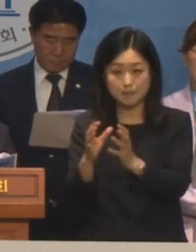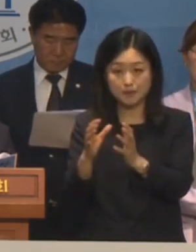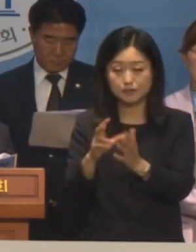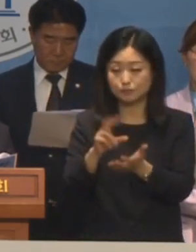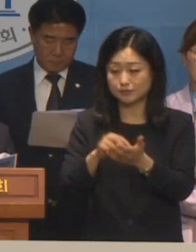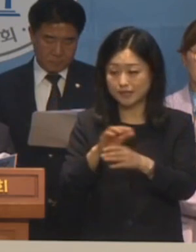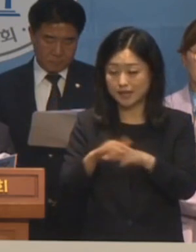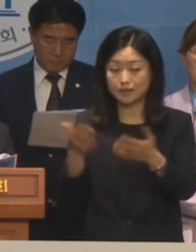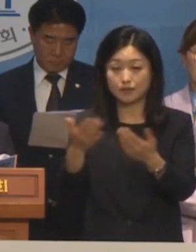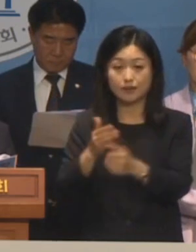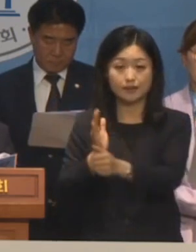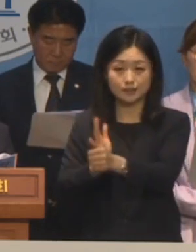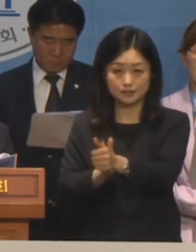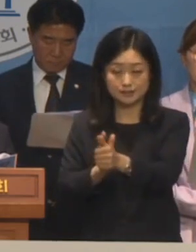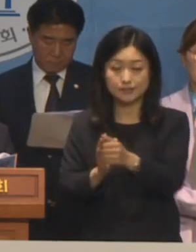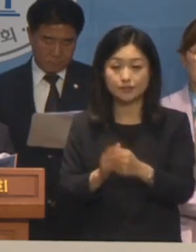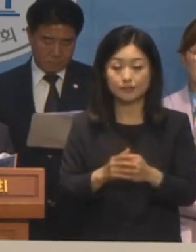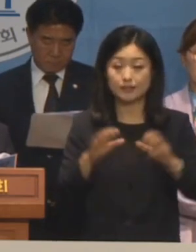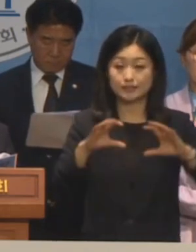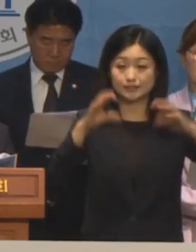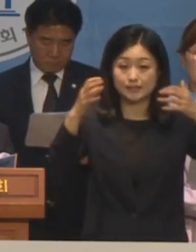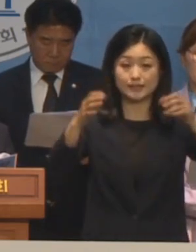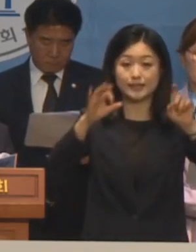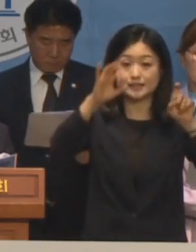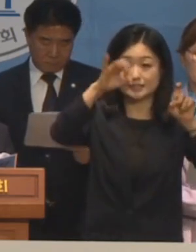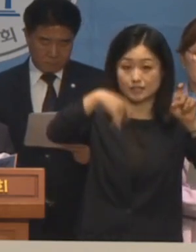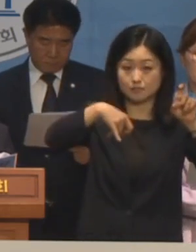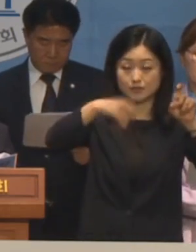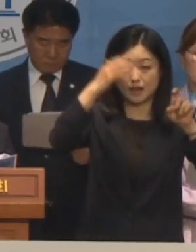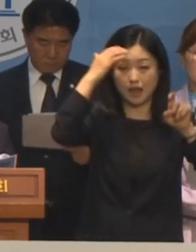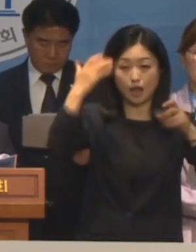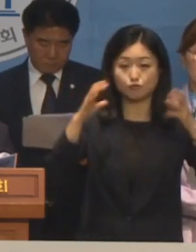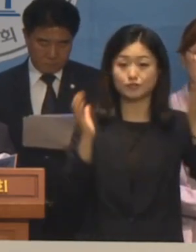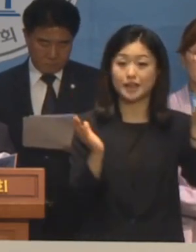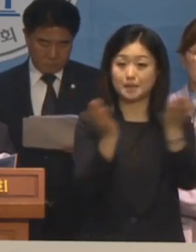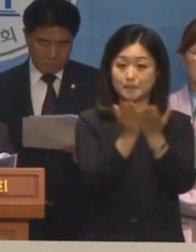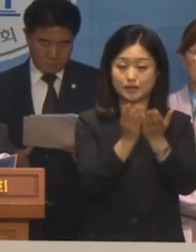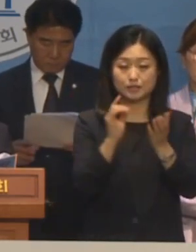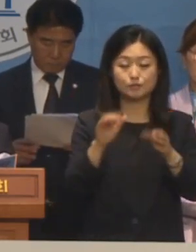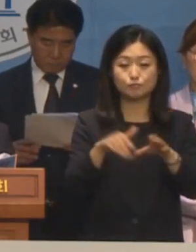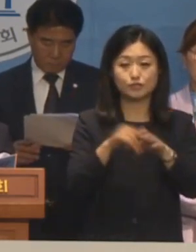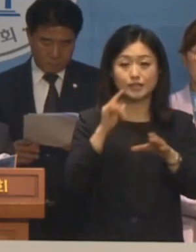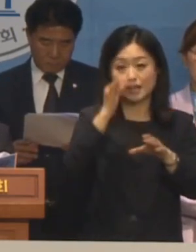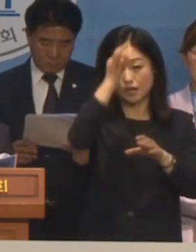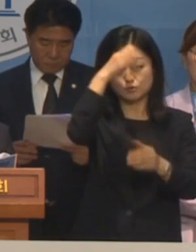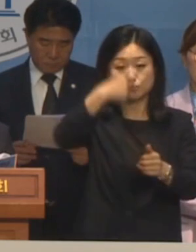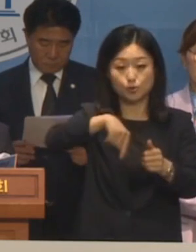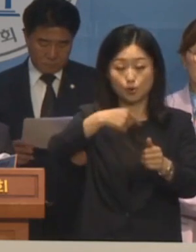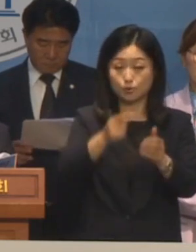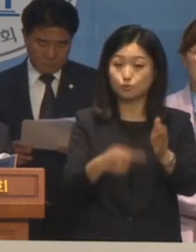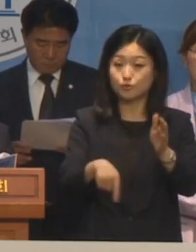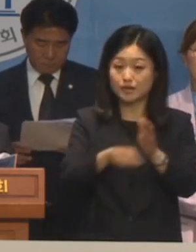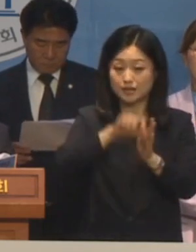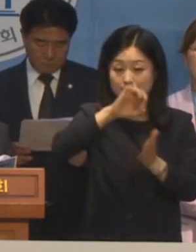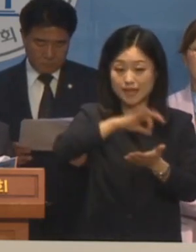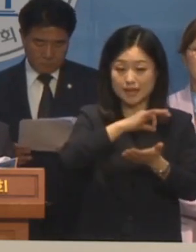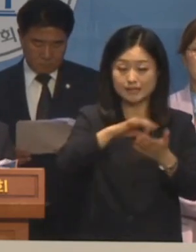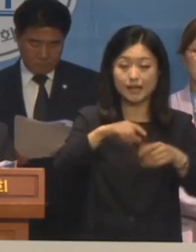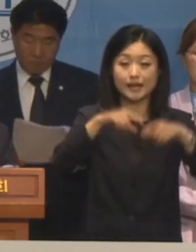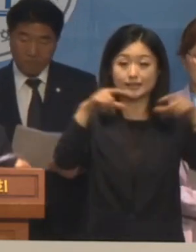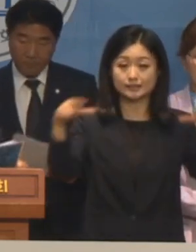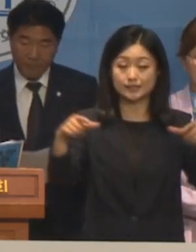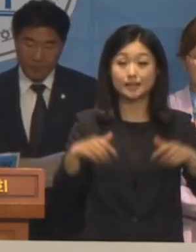대책을 마련해야 한다. 세계 10위 수준의 국가에 걸맞는 문화예술 교육을 위해서는 오히려 예산을 증액해야